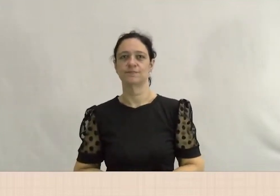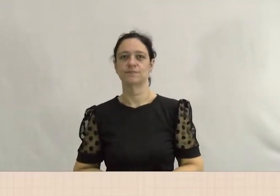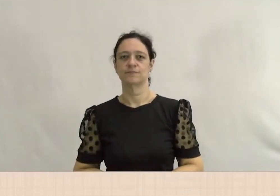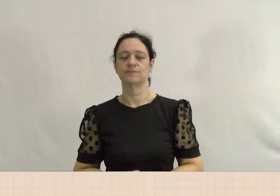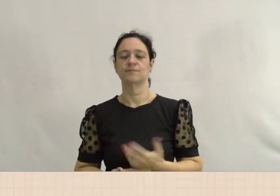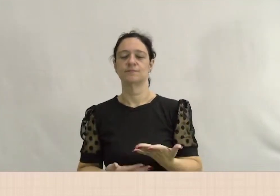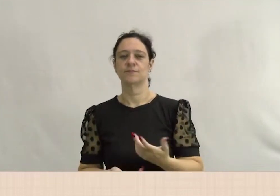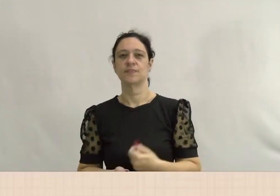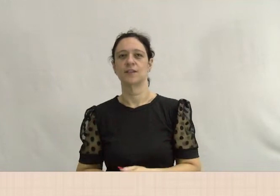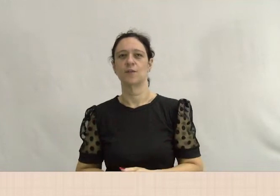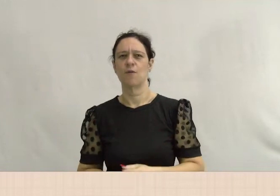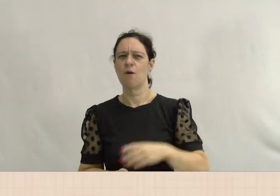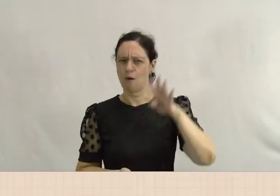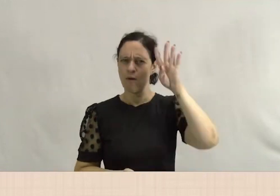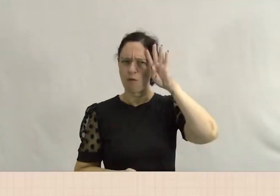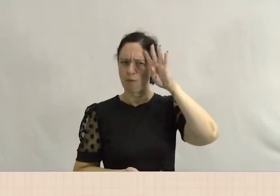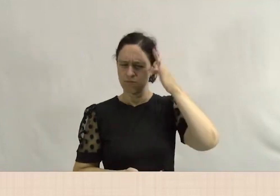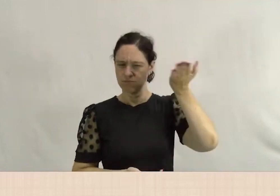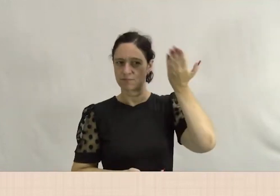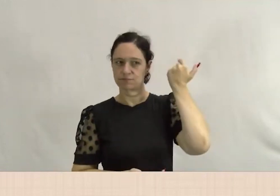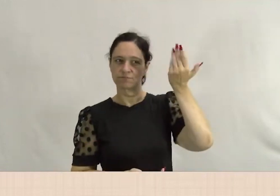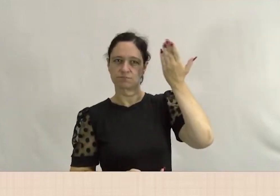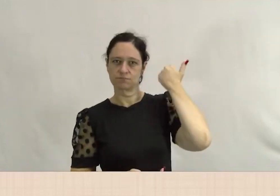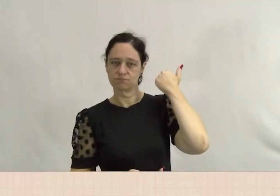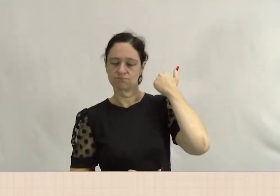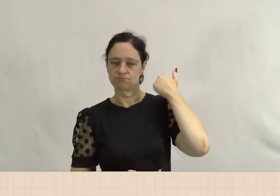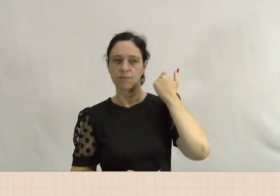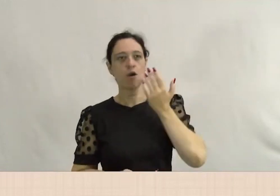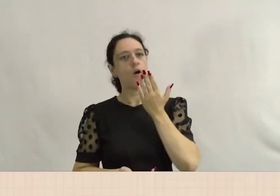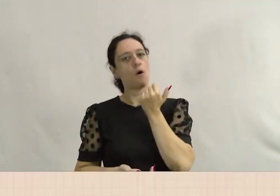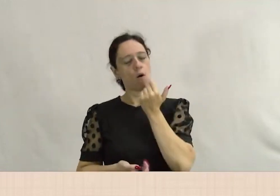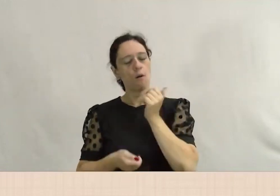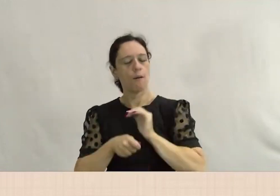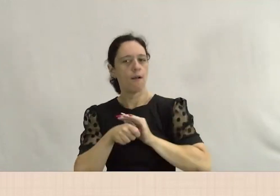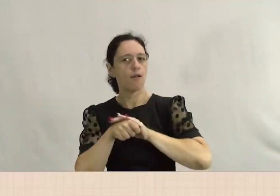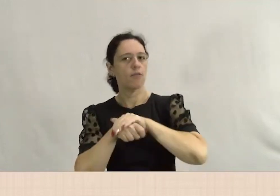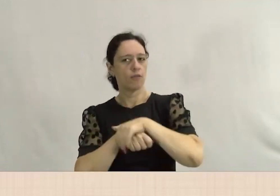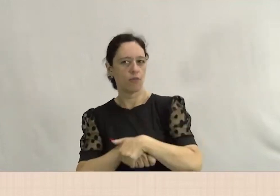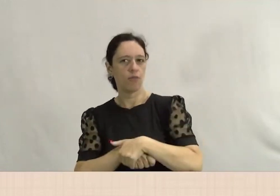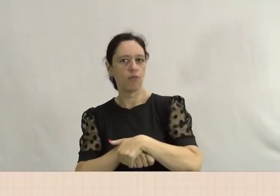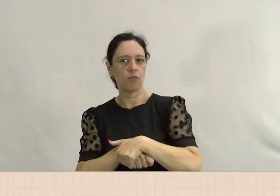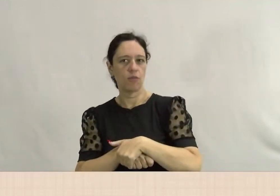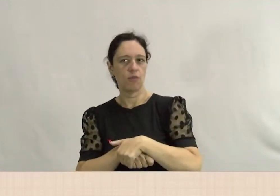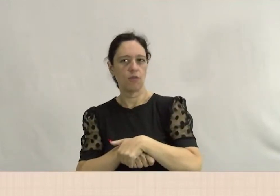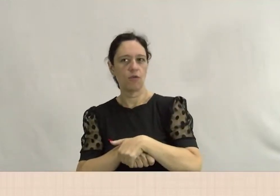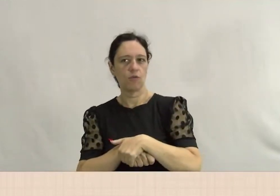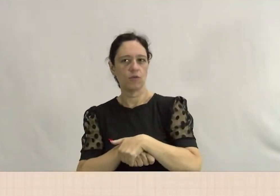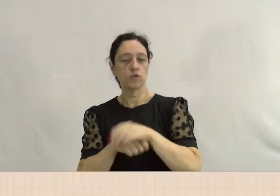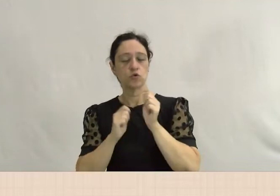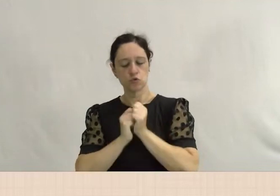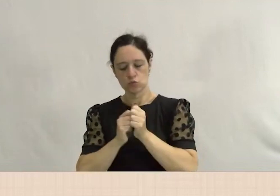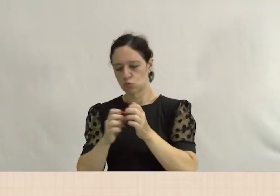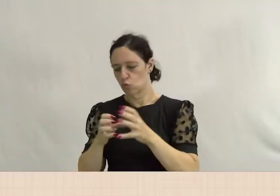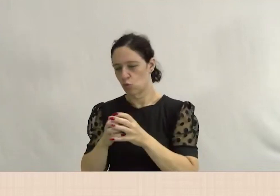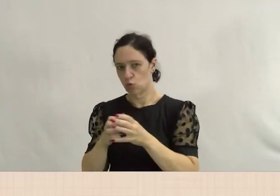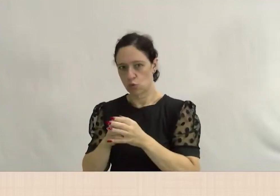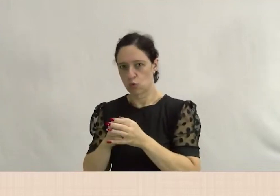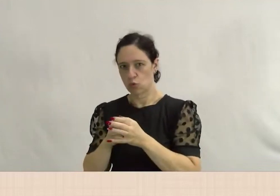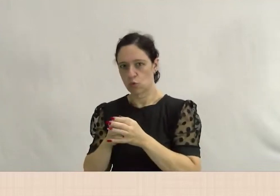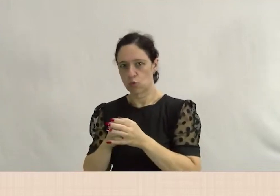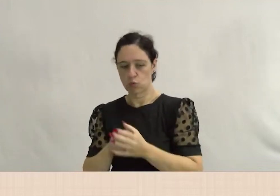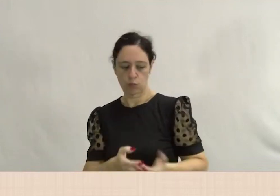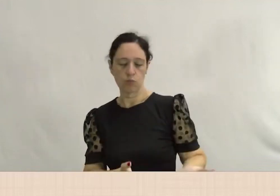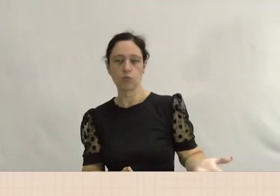Eu estava na quarta-feira jantando com um grupo de jovens maduros em São